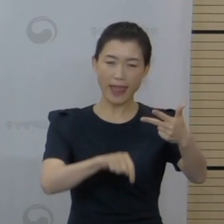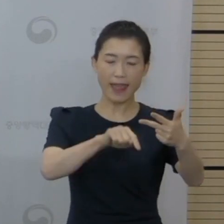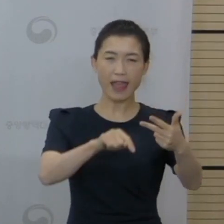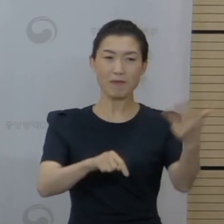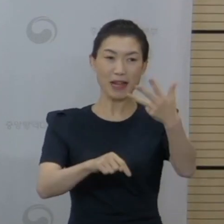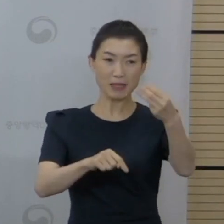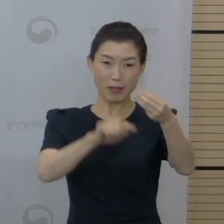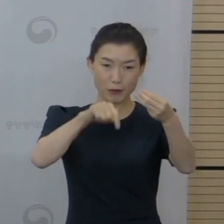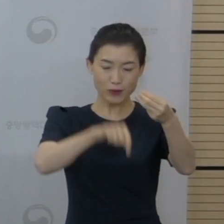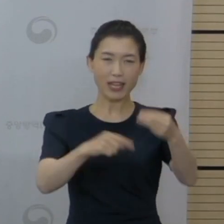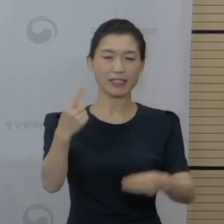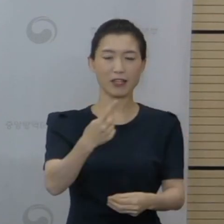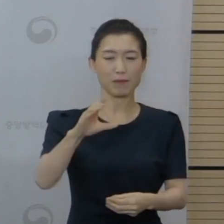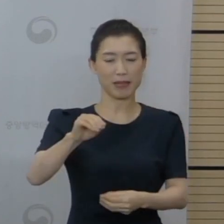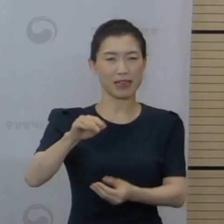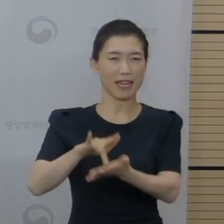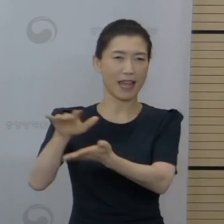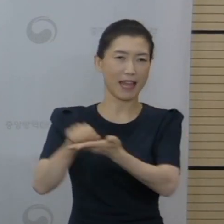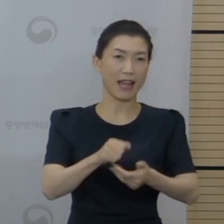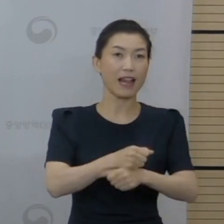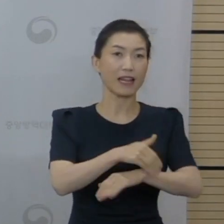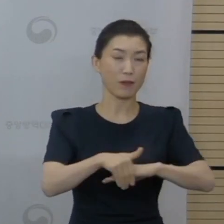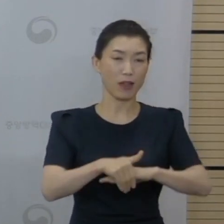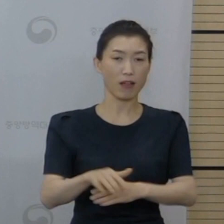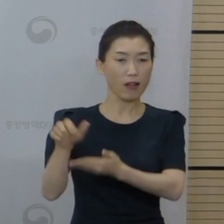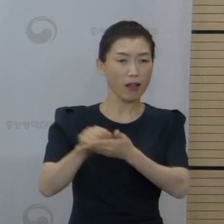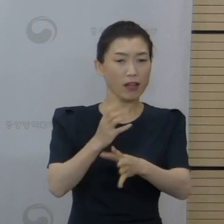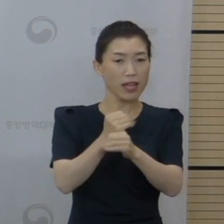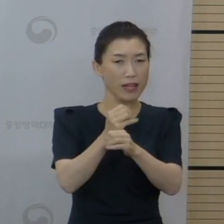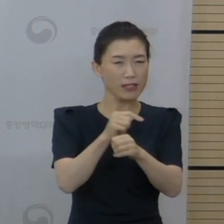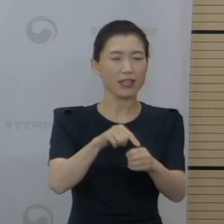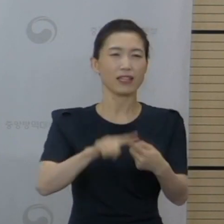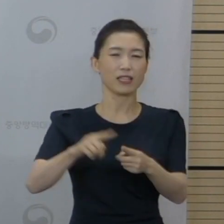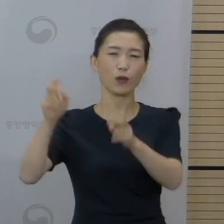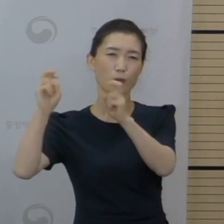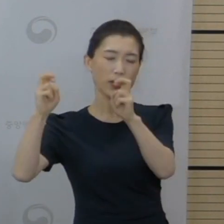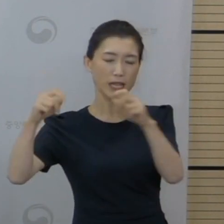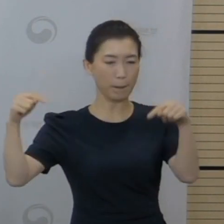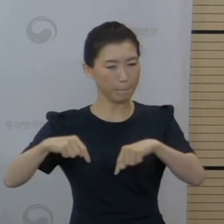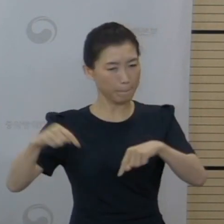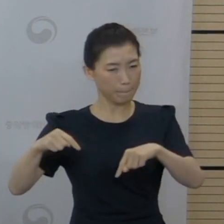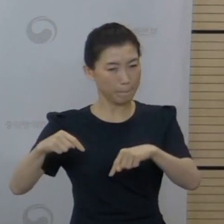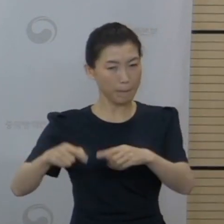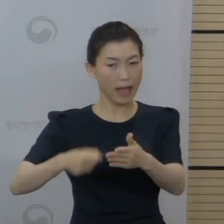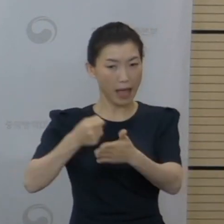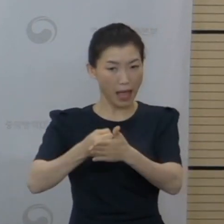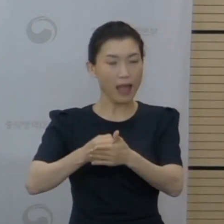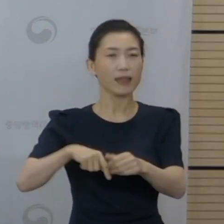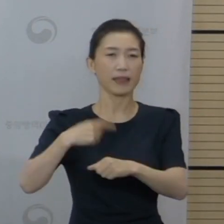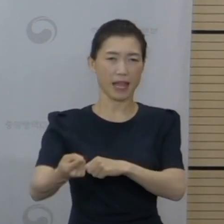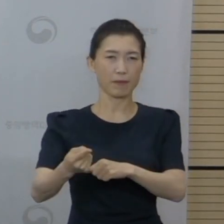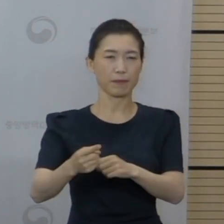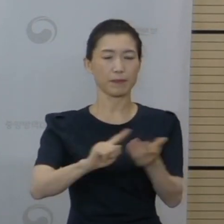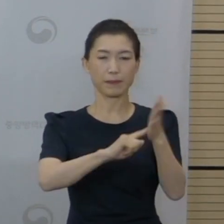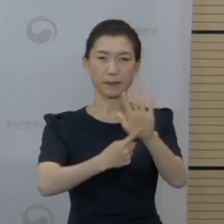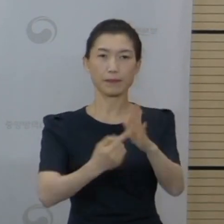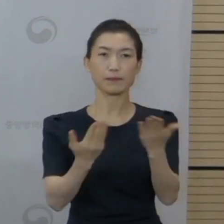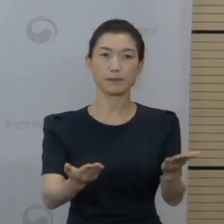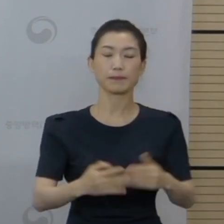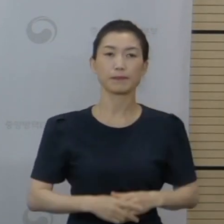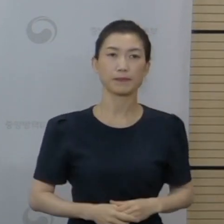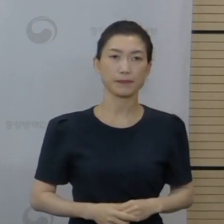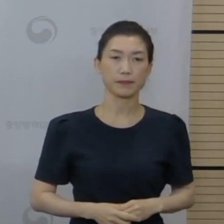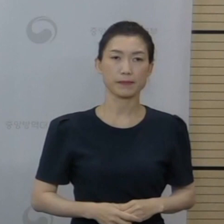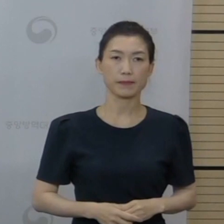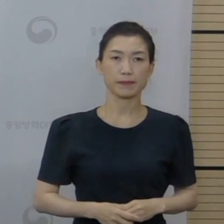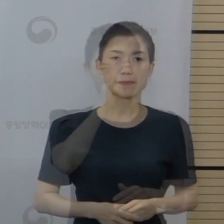도입할 예정입니다. 구체적인 공급 일정은 제약사와 협의되는 대로 공개 가능한 범위 내에서 지속적으로 안내해